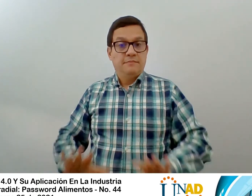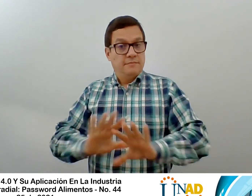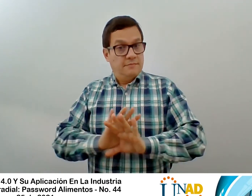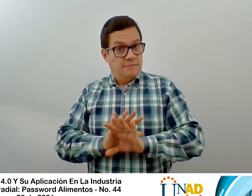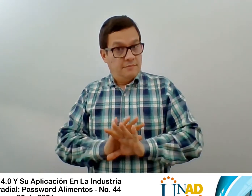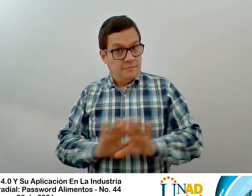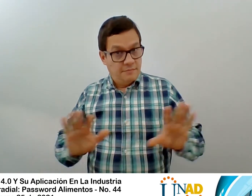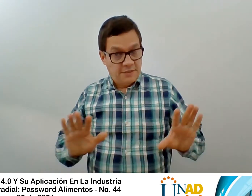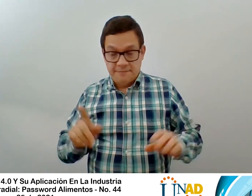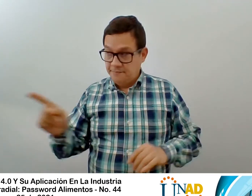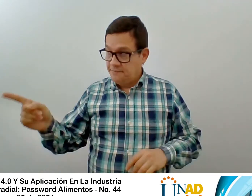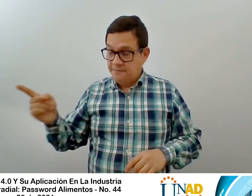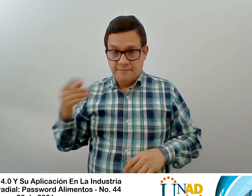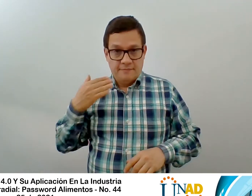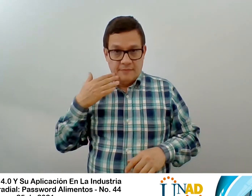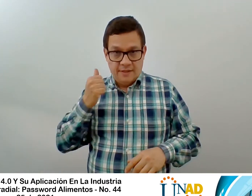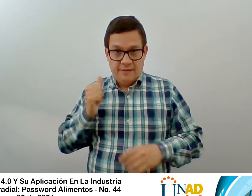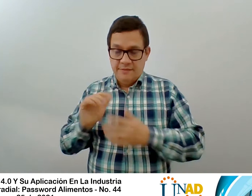Password.